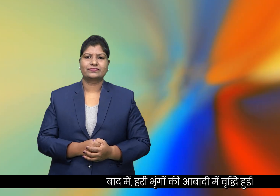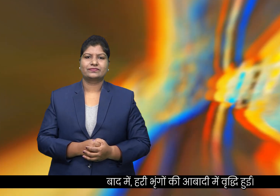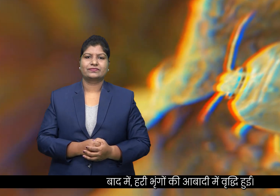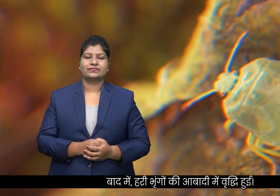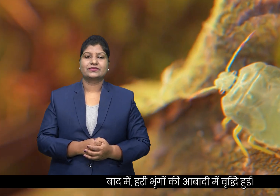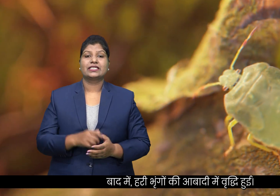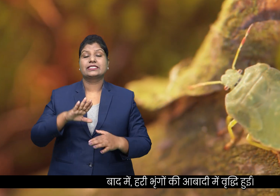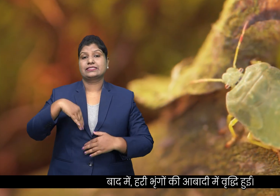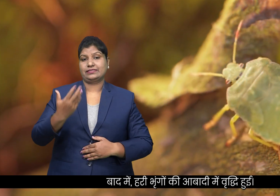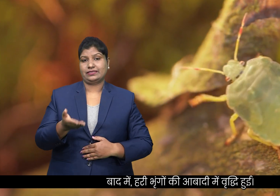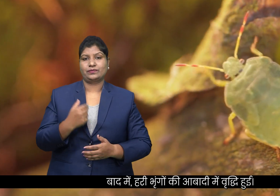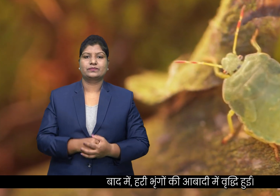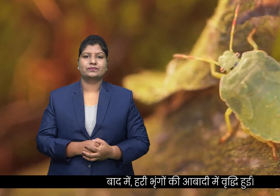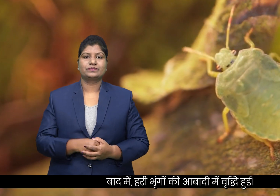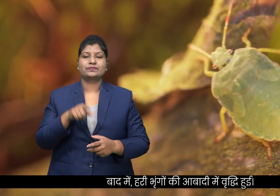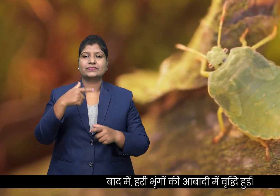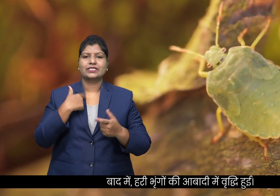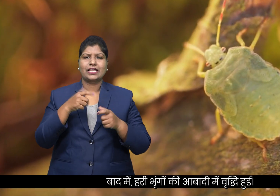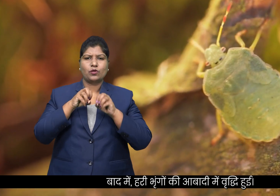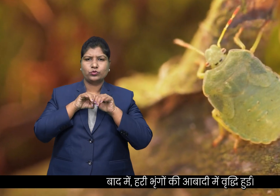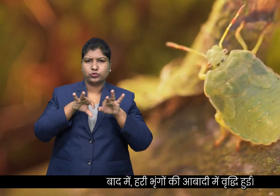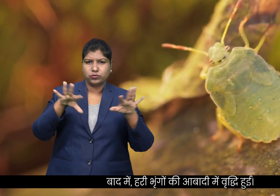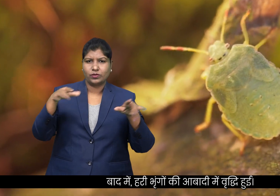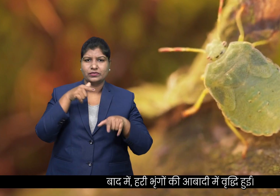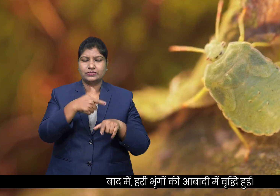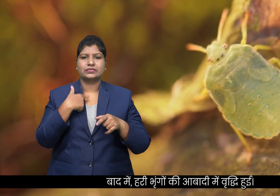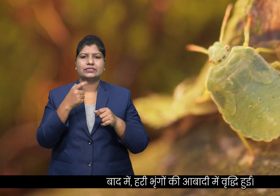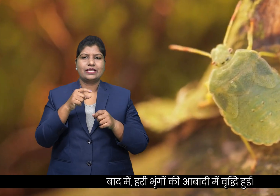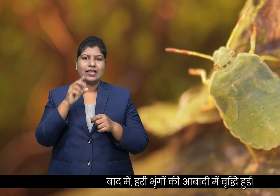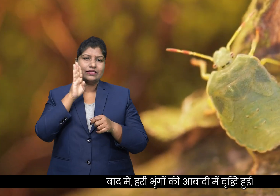बाद में हरी भृंगों की आबादी में वृद्धि हुई।